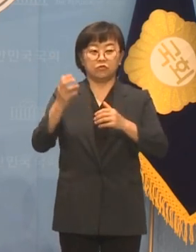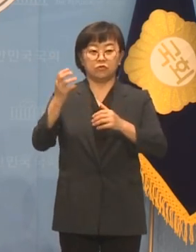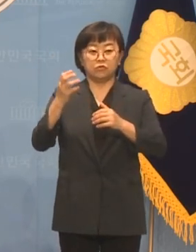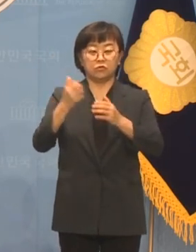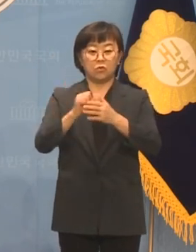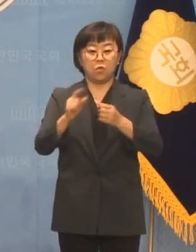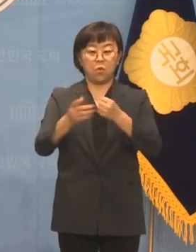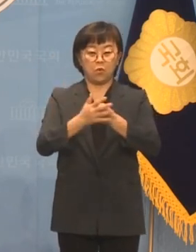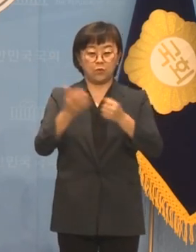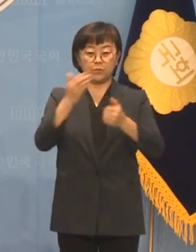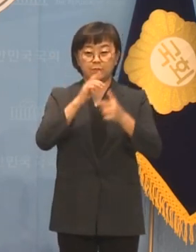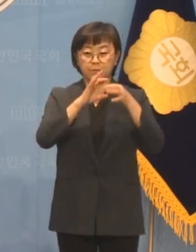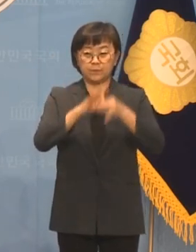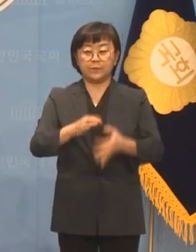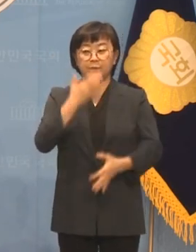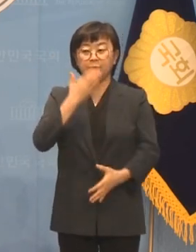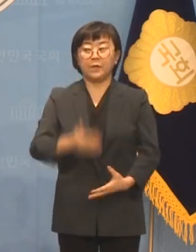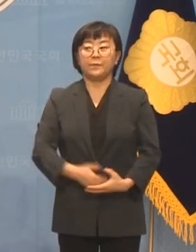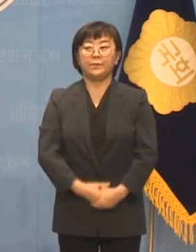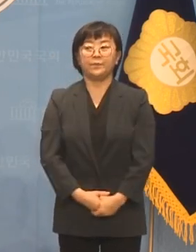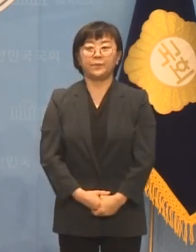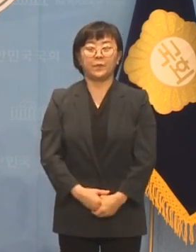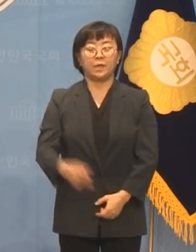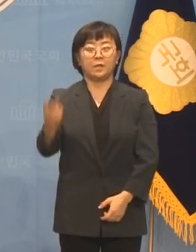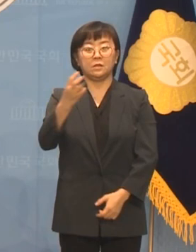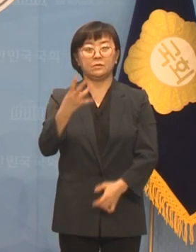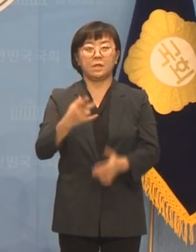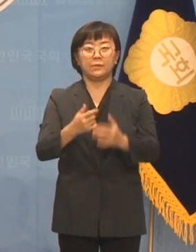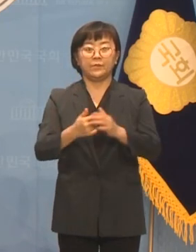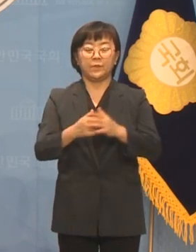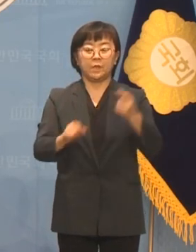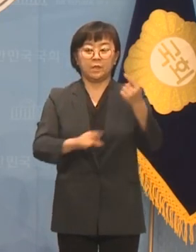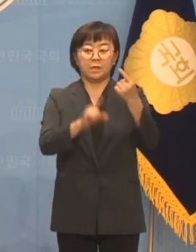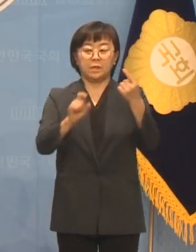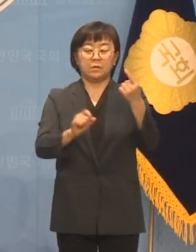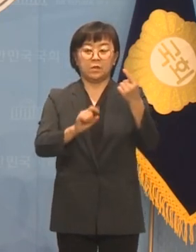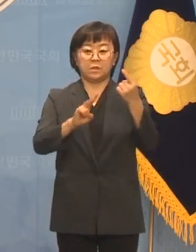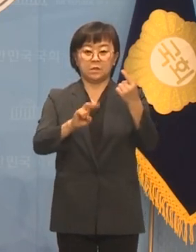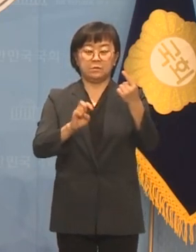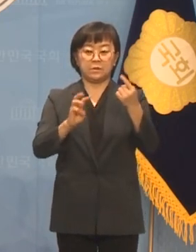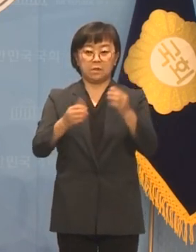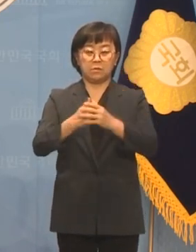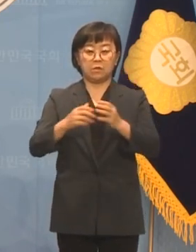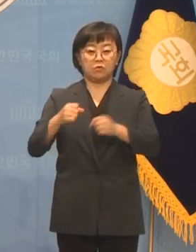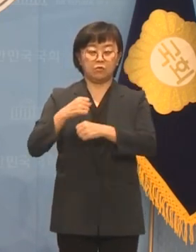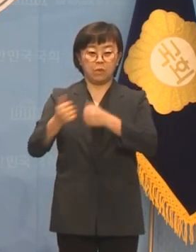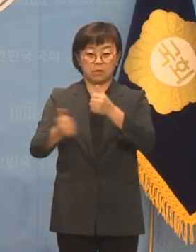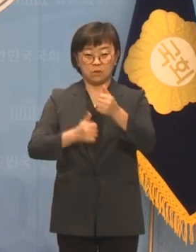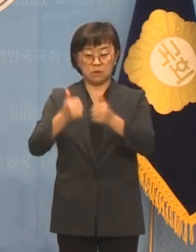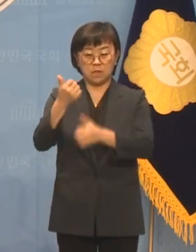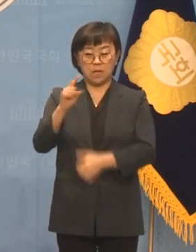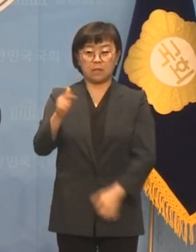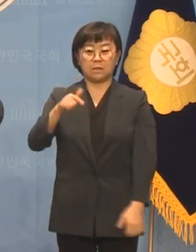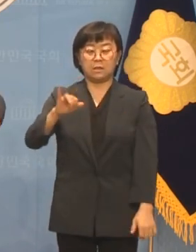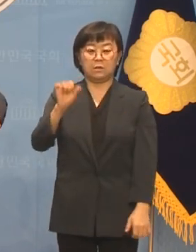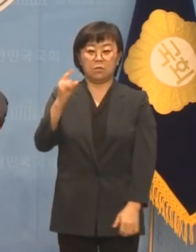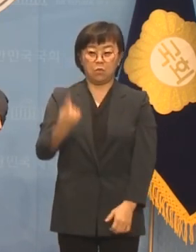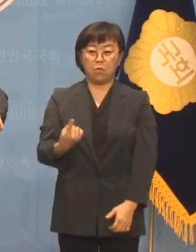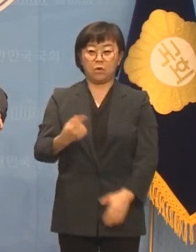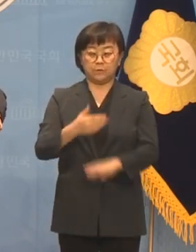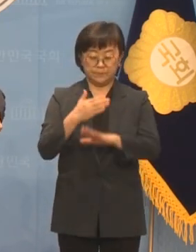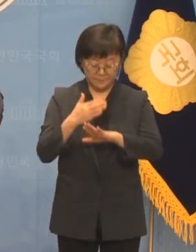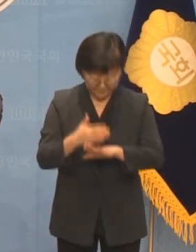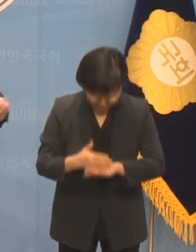영속된 수 있습니다 2024년 1월 23일 국방위원장 한교